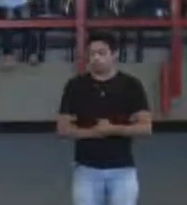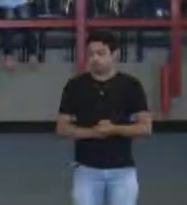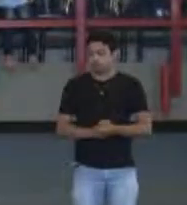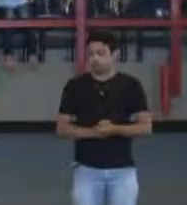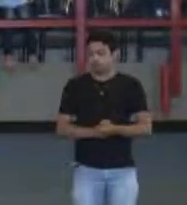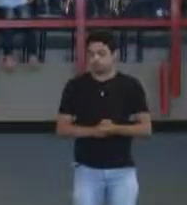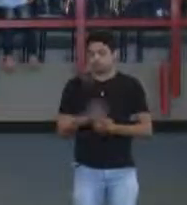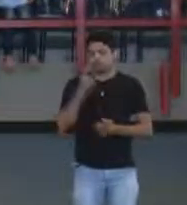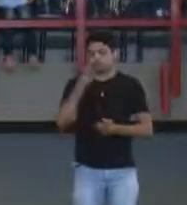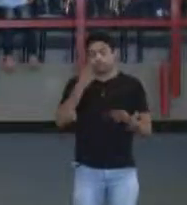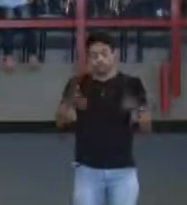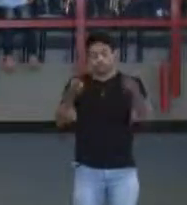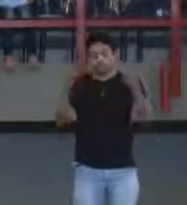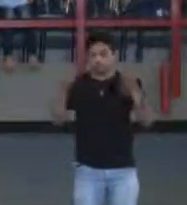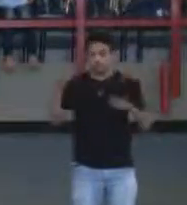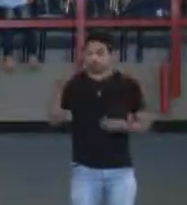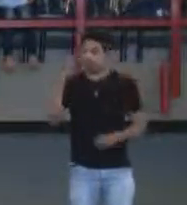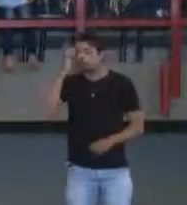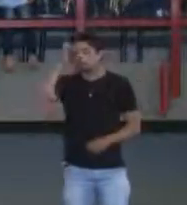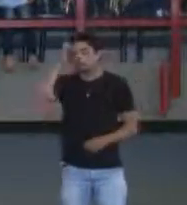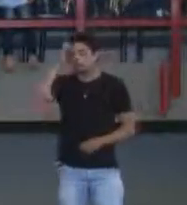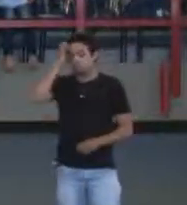aqui primeiramente o gráfico, tá?